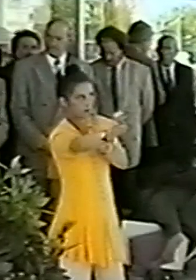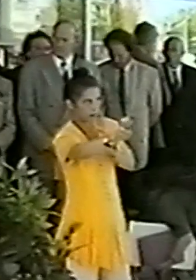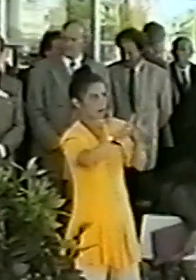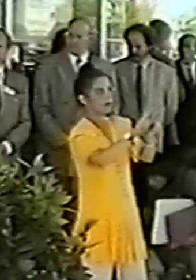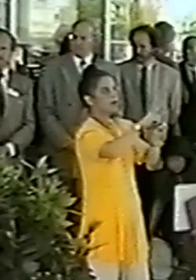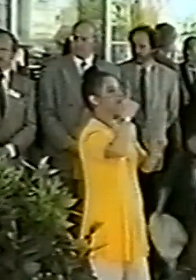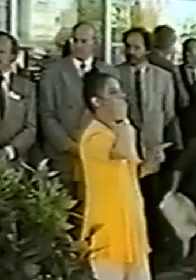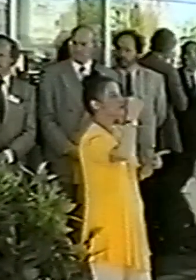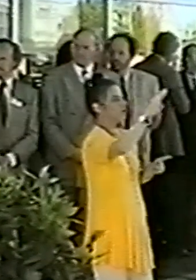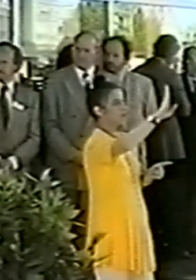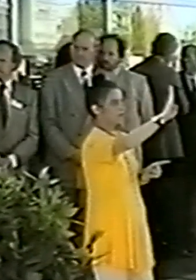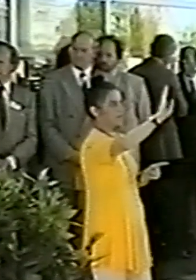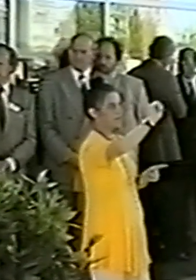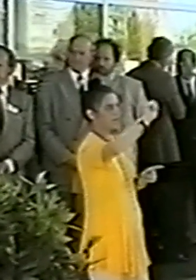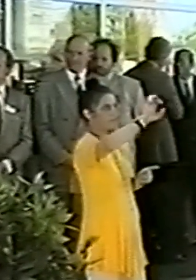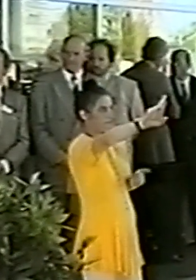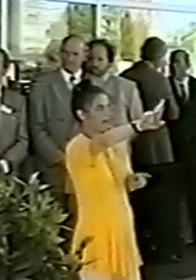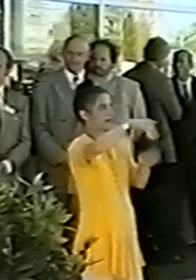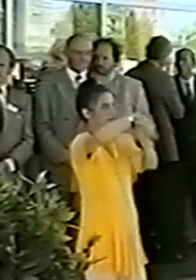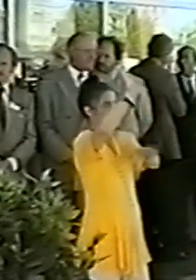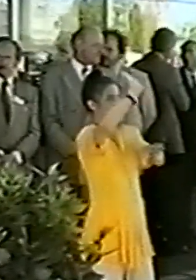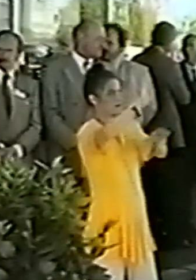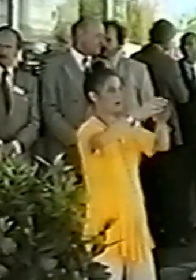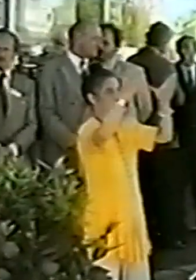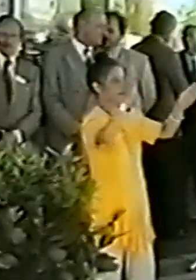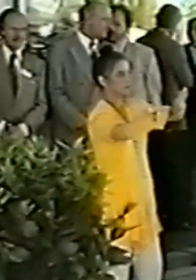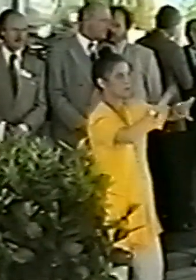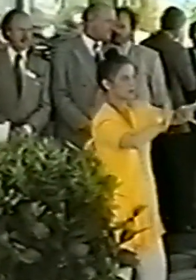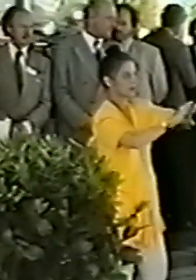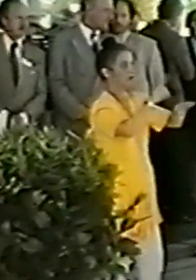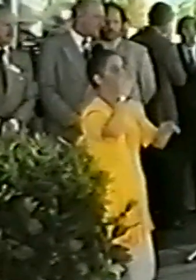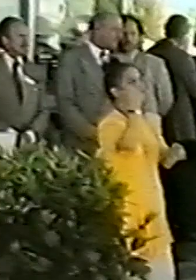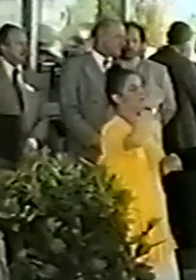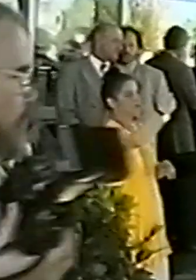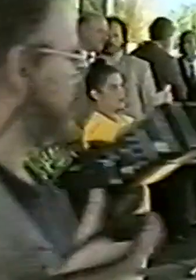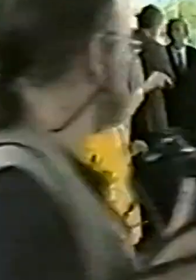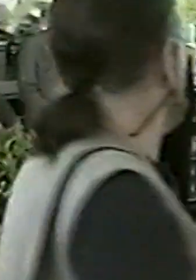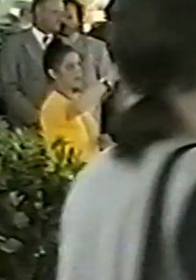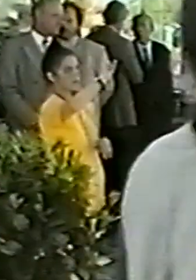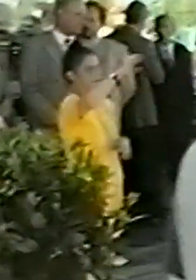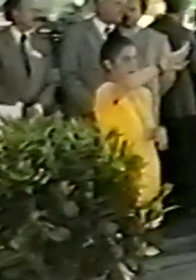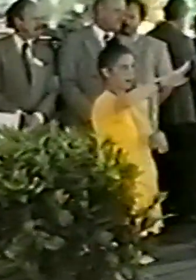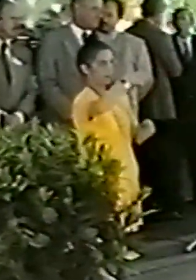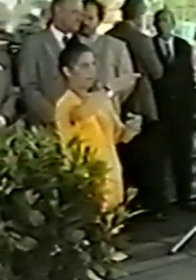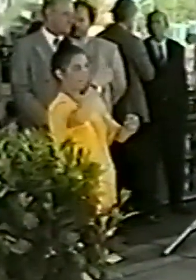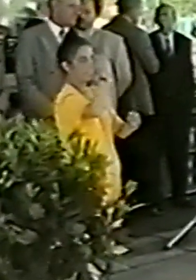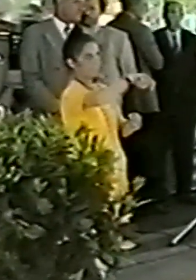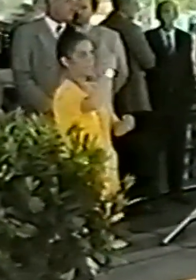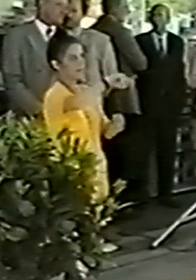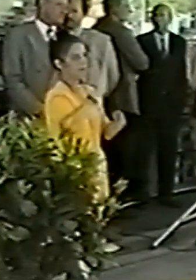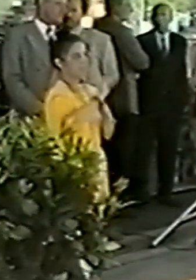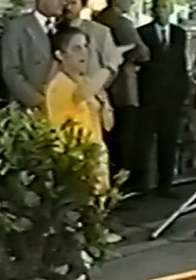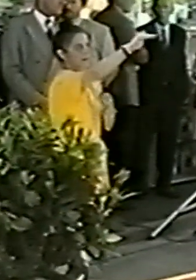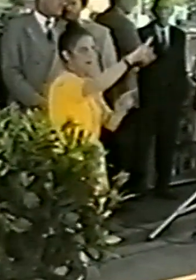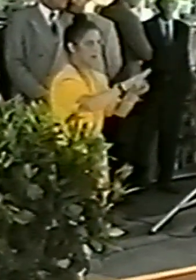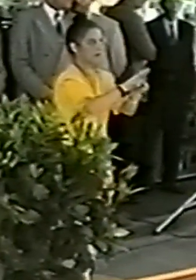Roger Baird, député au Grand Conseil. M. Claude Auzer, président de Valexer et directeur général de Migros